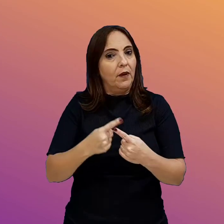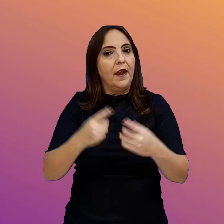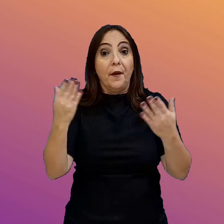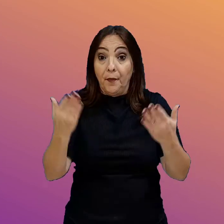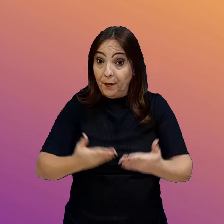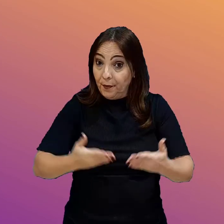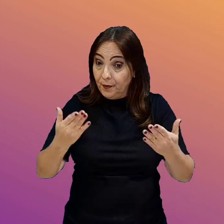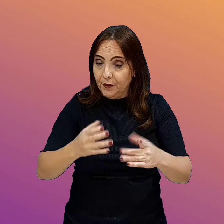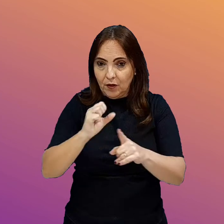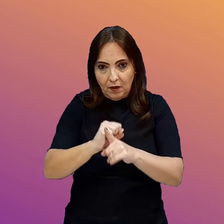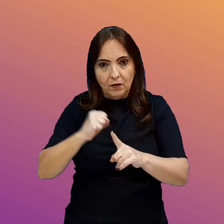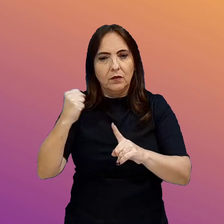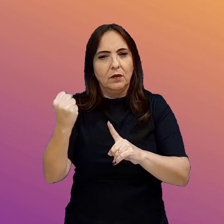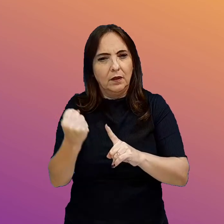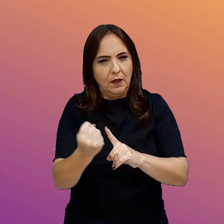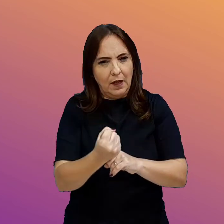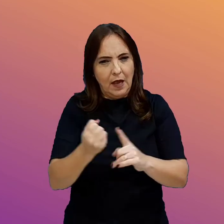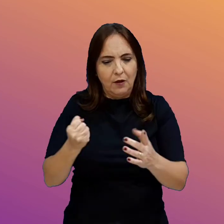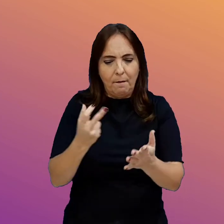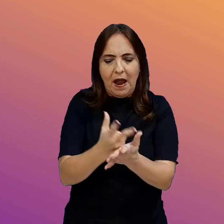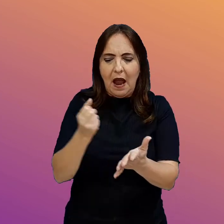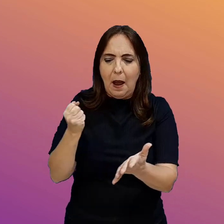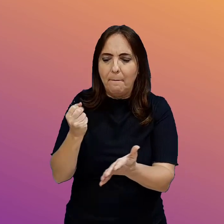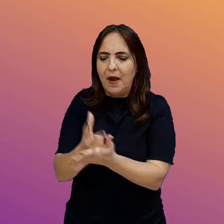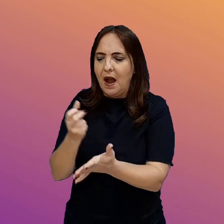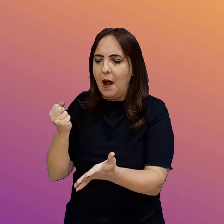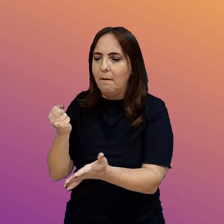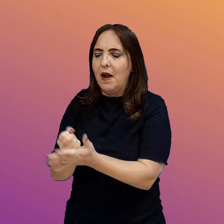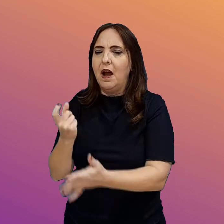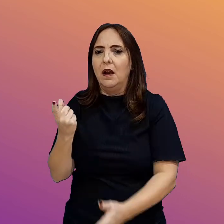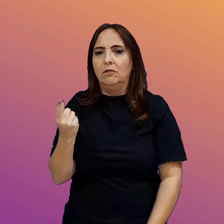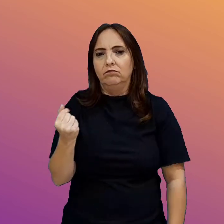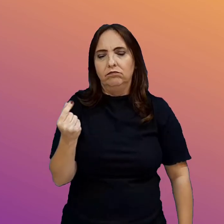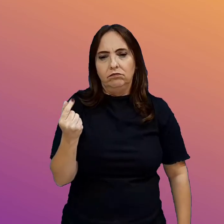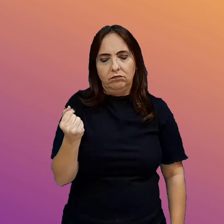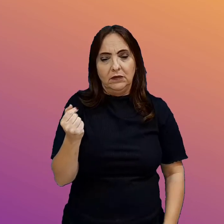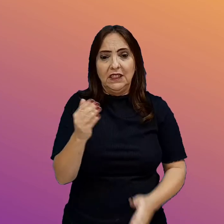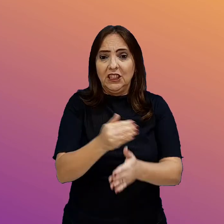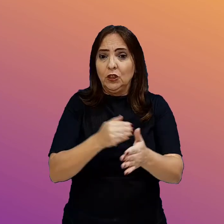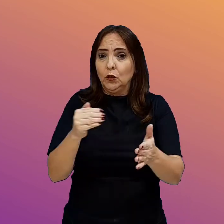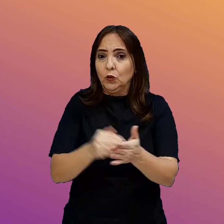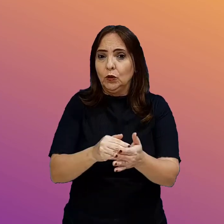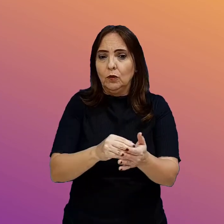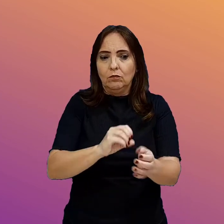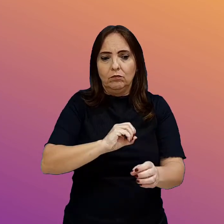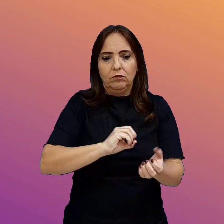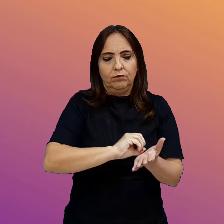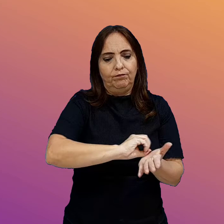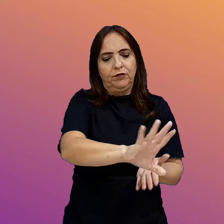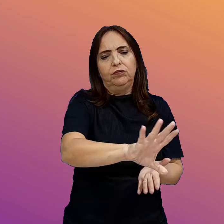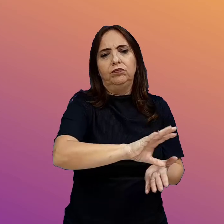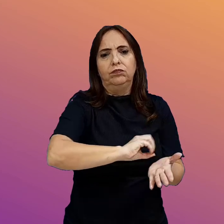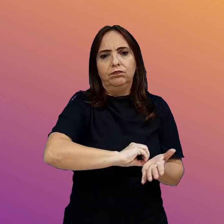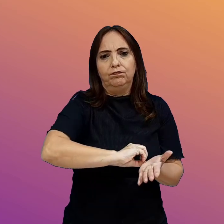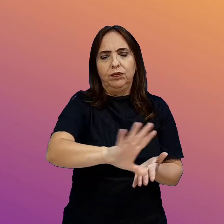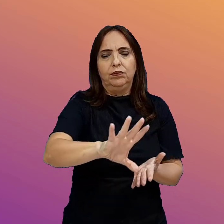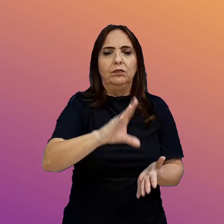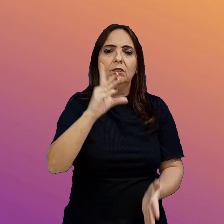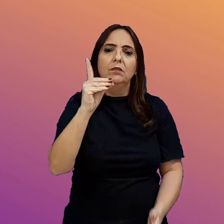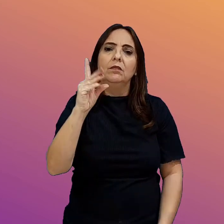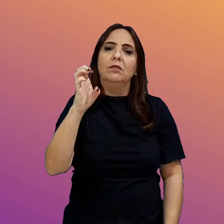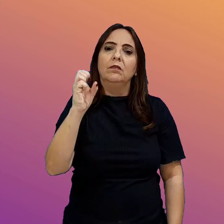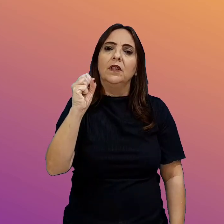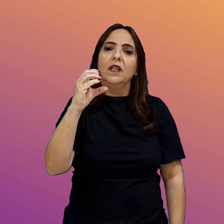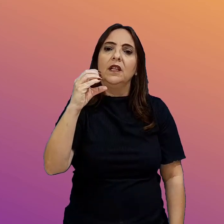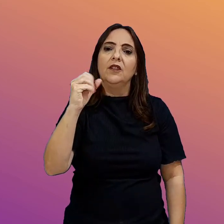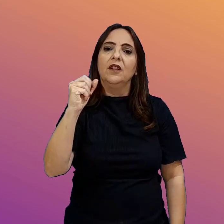consumo e uma era baseada no descartável. Somos levados a crer